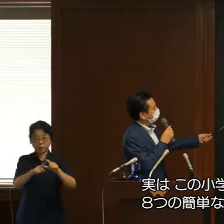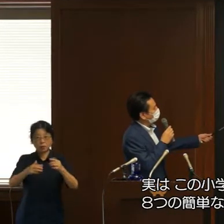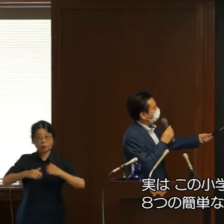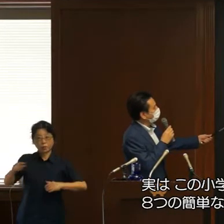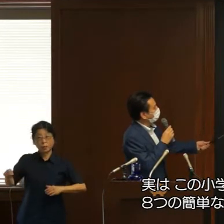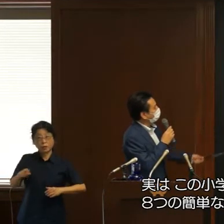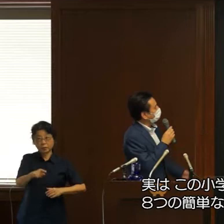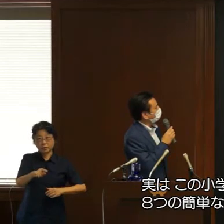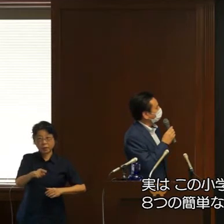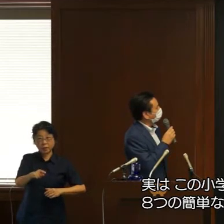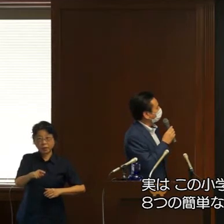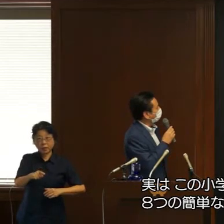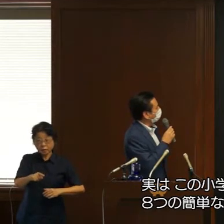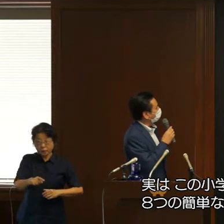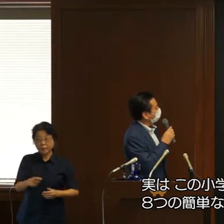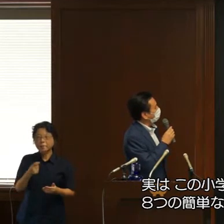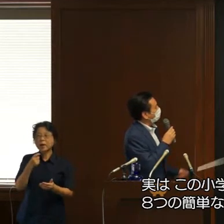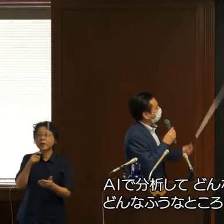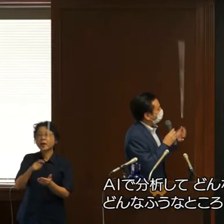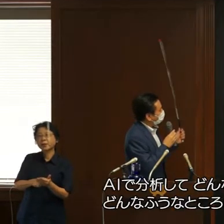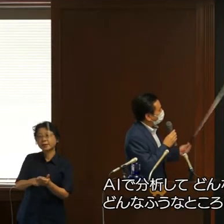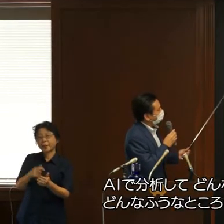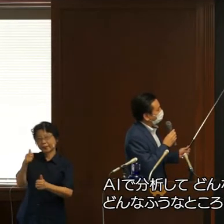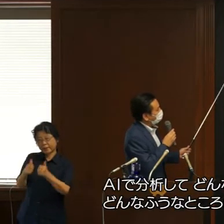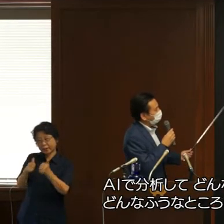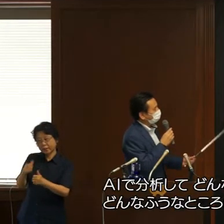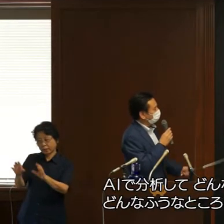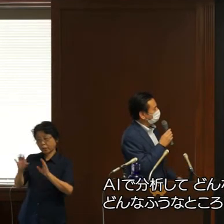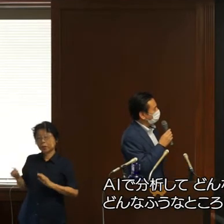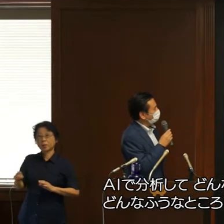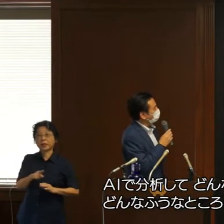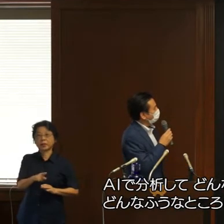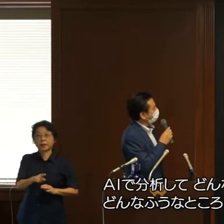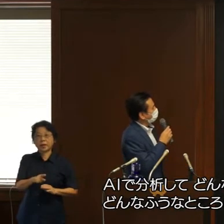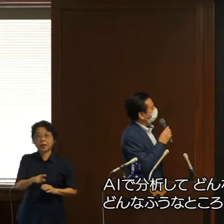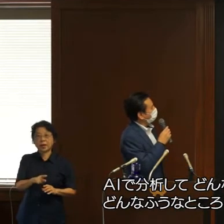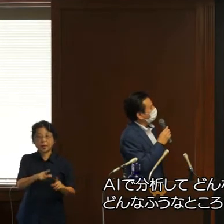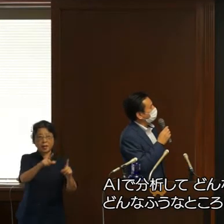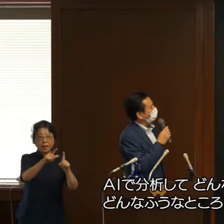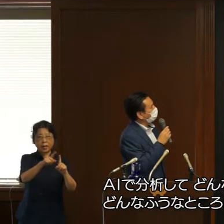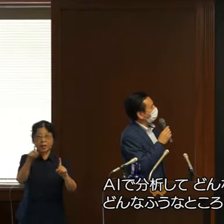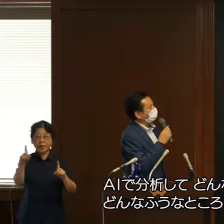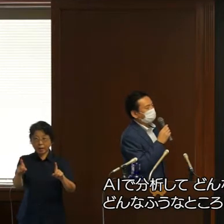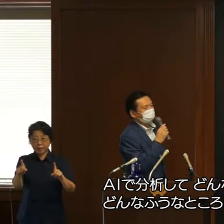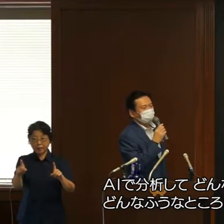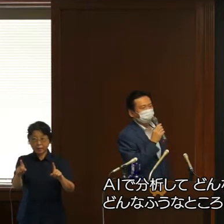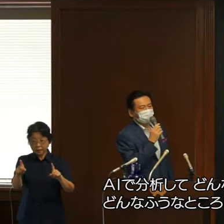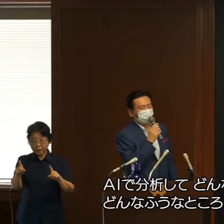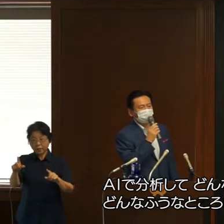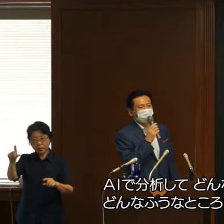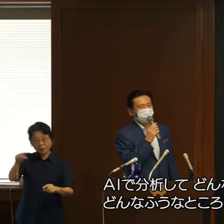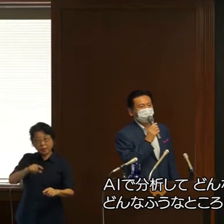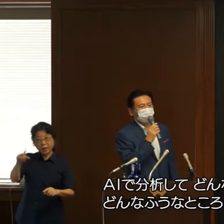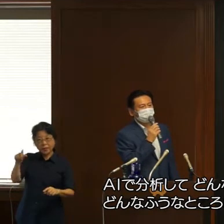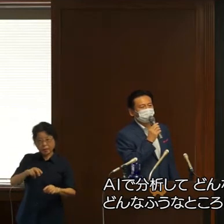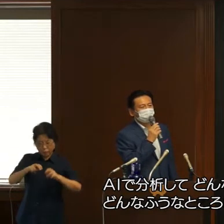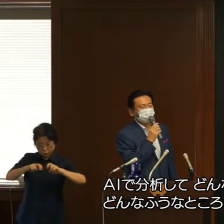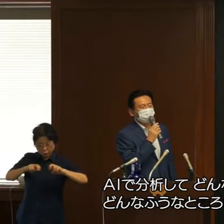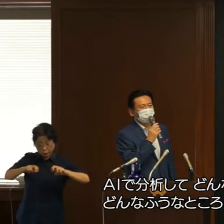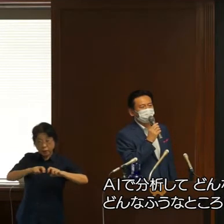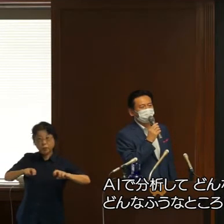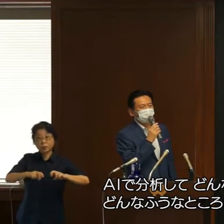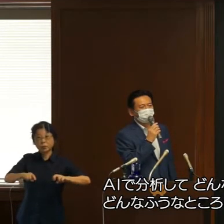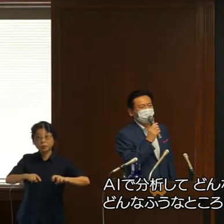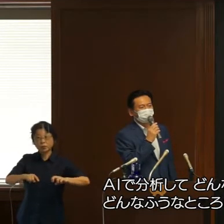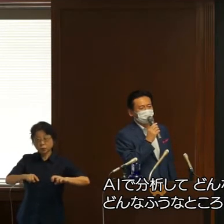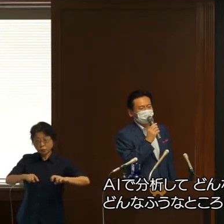の8つの簡単なテストをしてもらって、AI で分析して、どんな評価なんだろうか、どんな風なところ